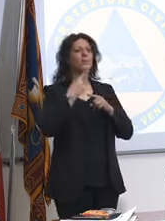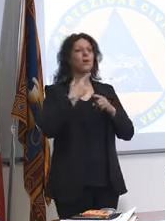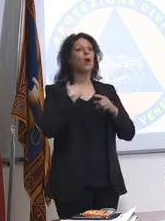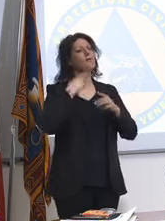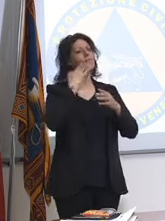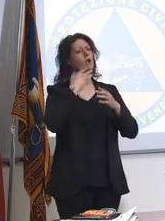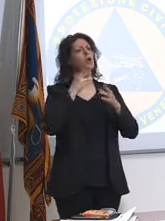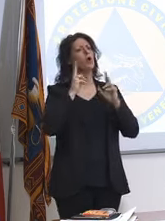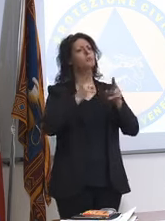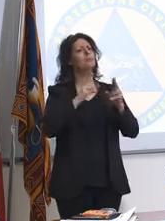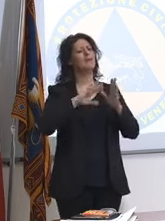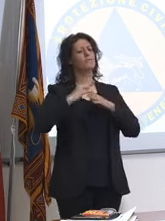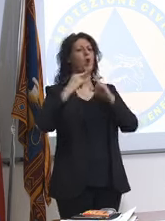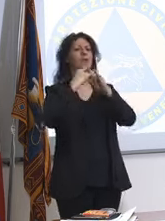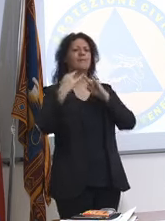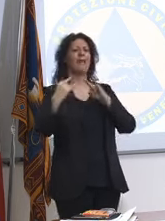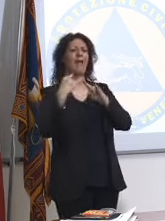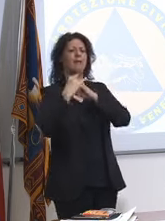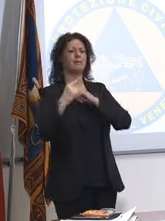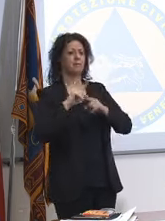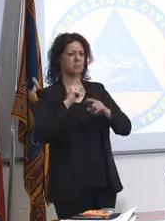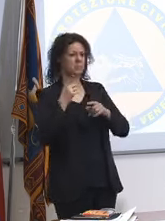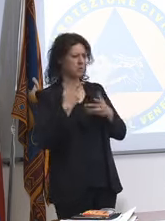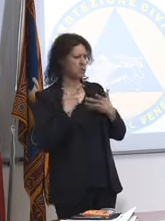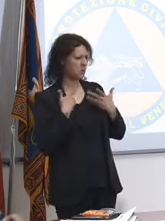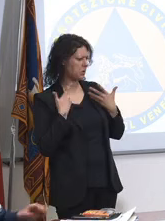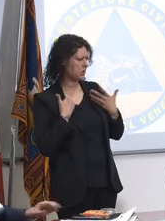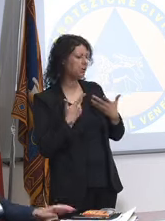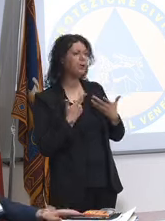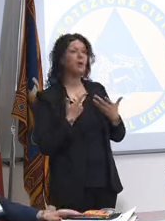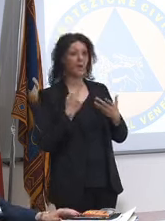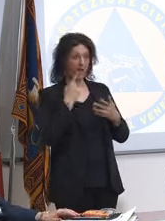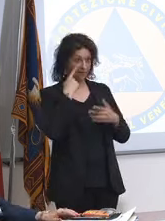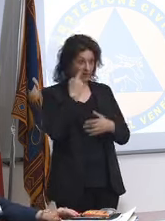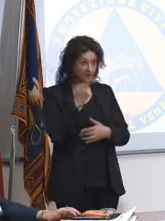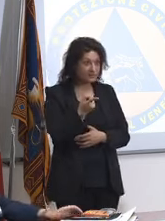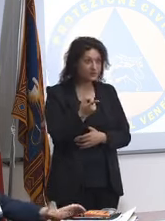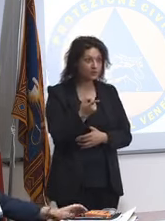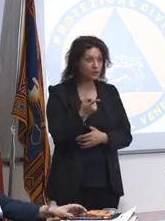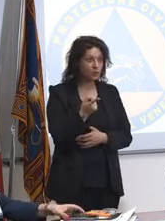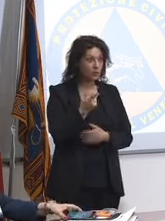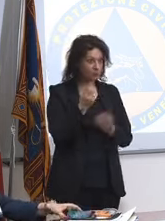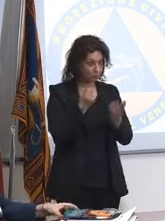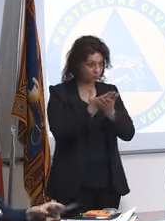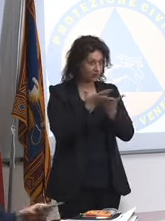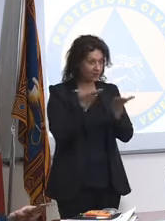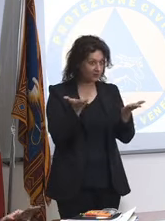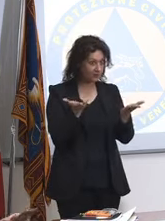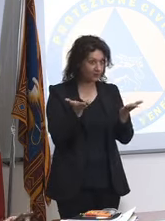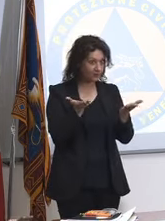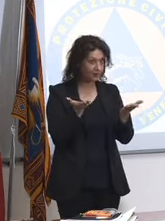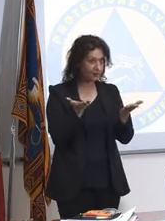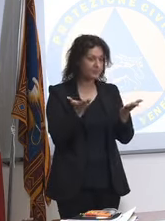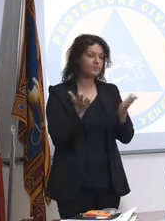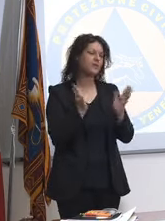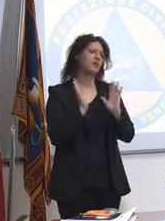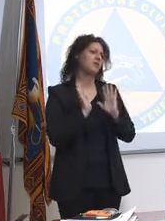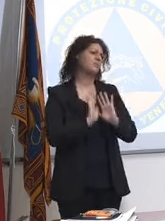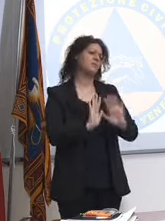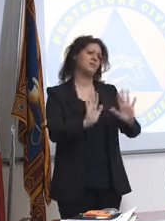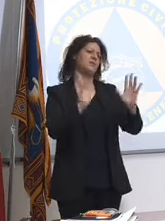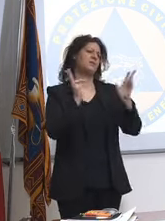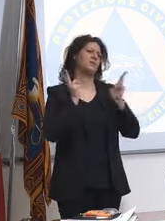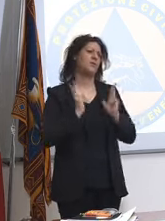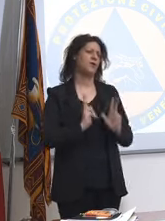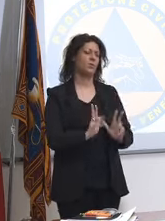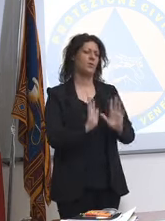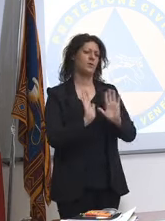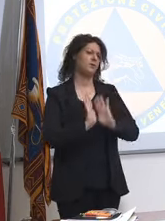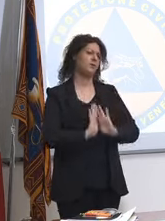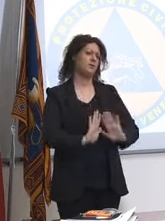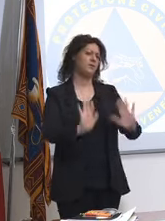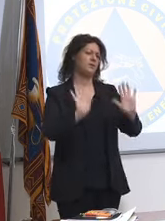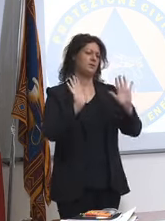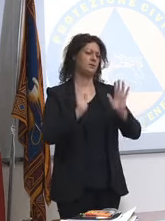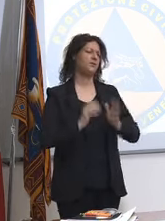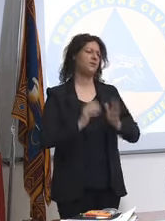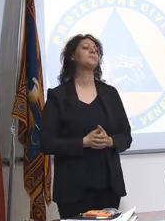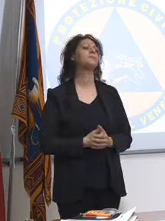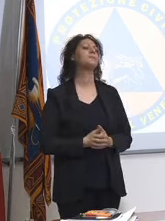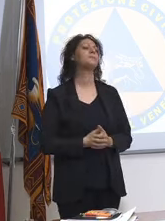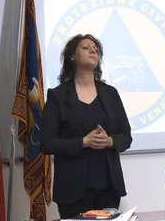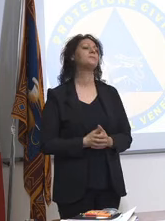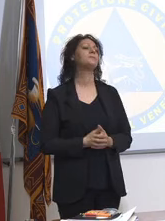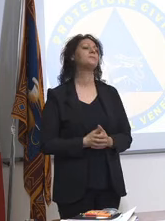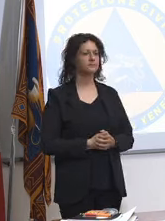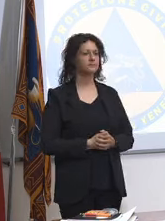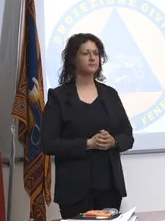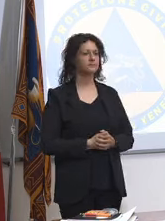tutti tranquilli, ha da passare a nottata. E quando ci viene un dubbio di fare una baruffa o di fare una